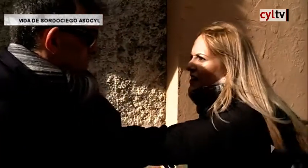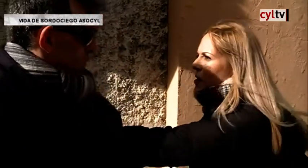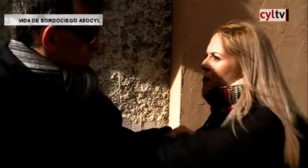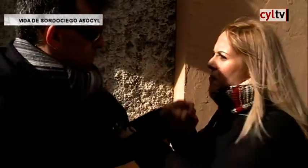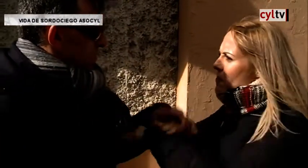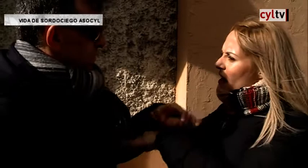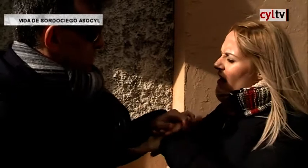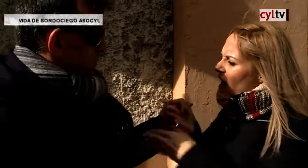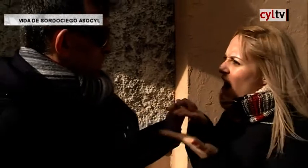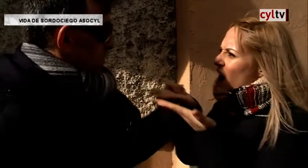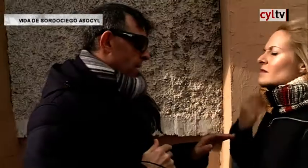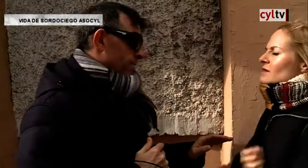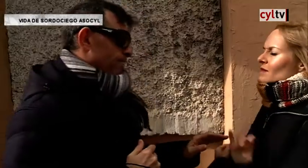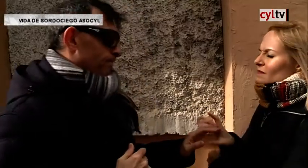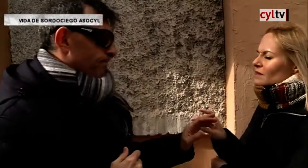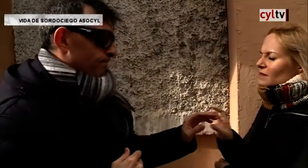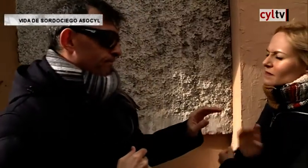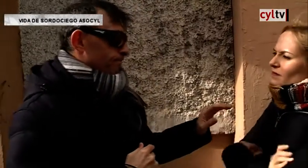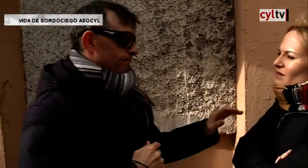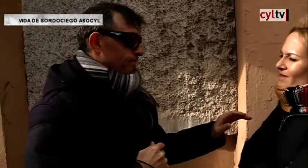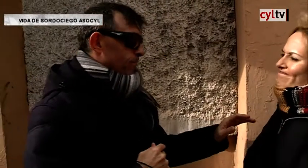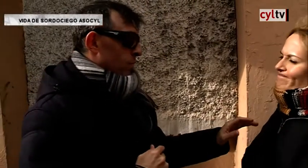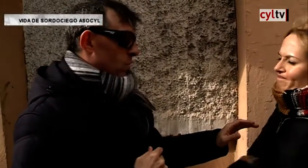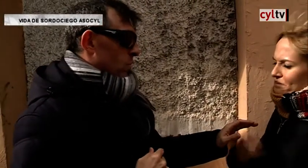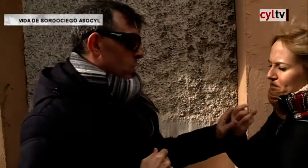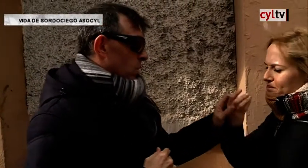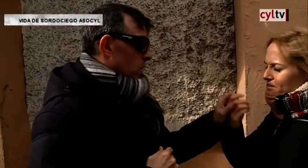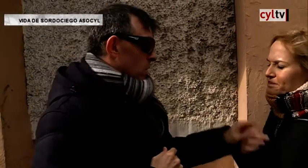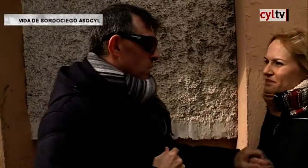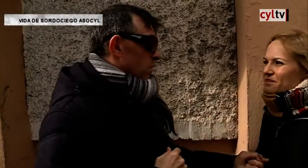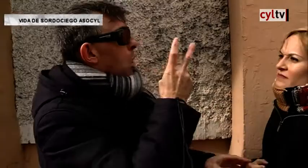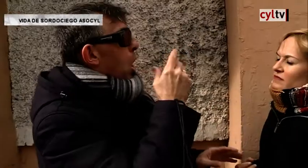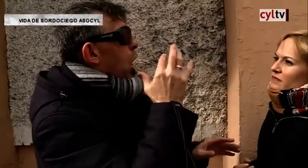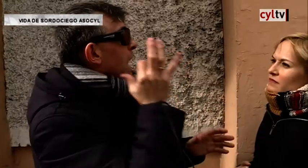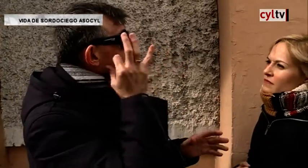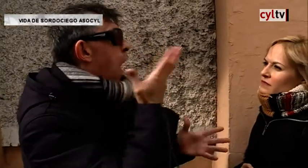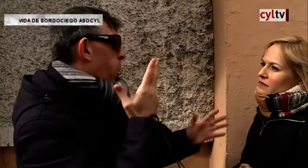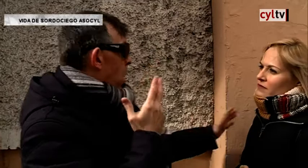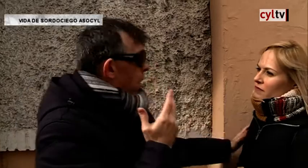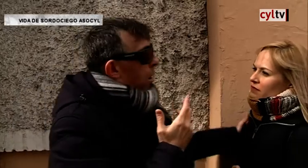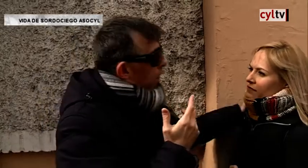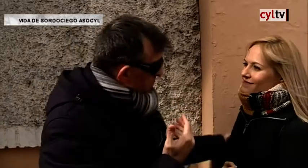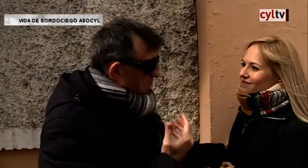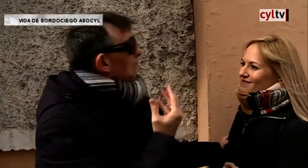poderle ayudar? Normalmente no he tenido problema, pero prefiero hacerlo solo, porque la sociedad se mueve muy rápido. A veces hay